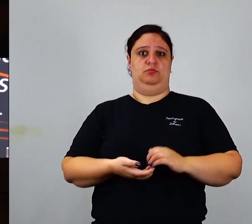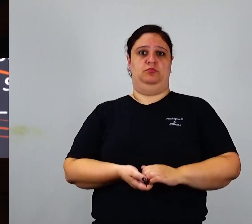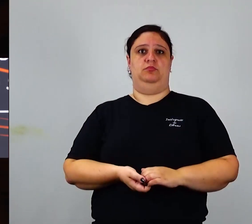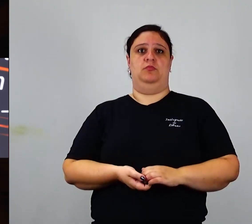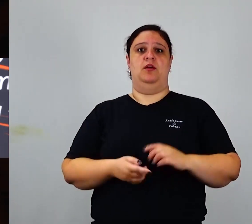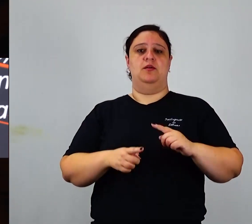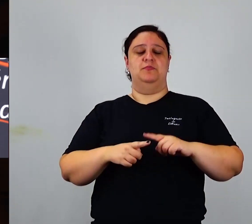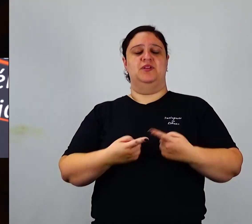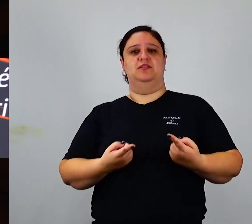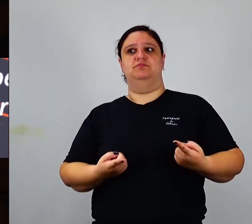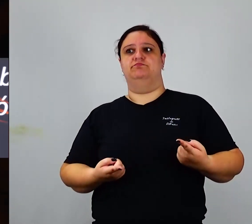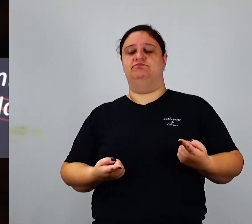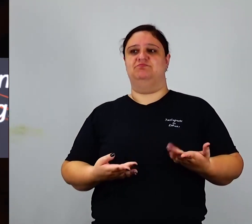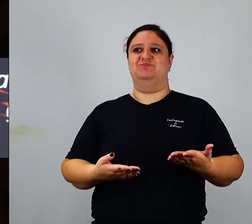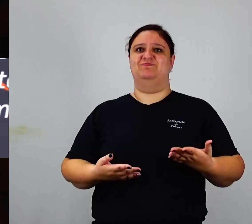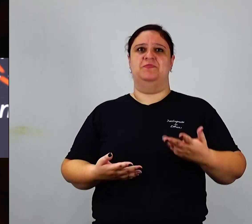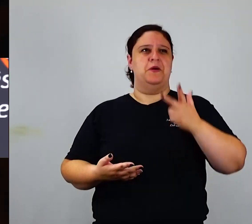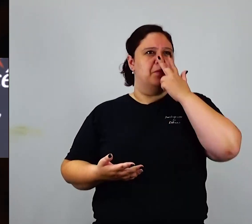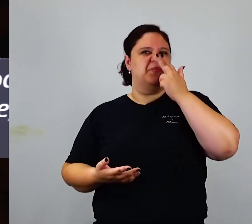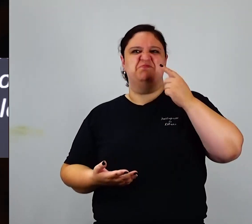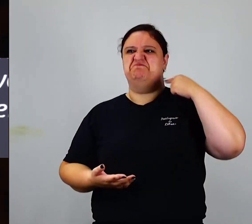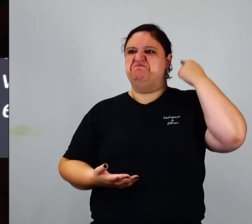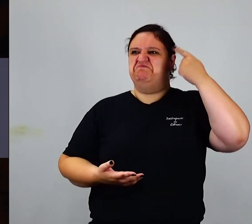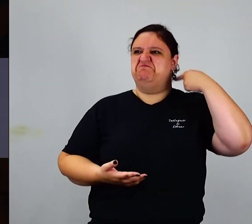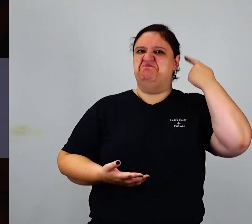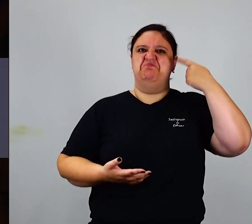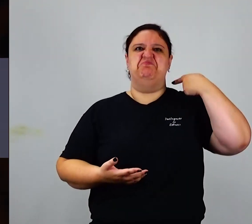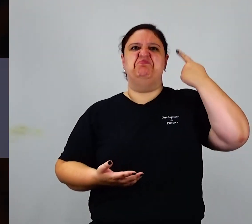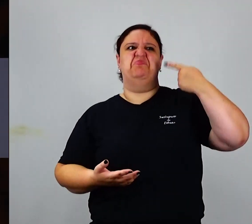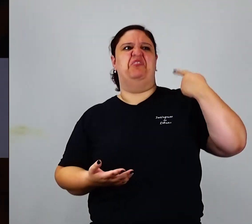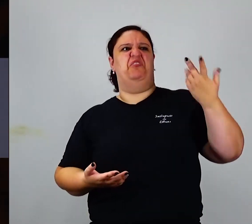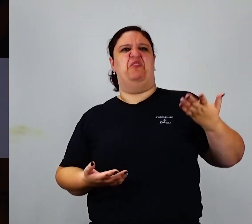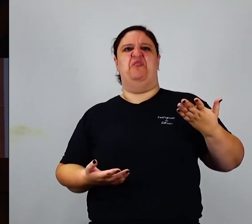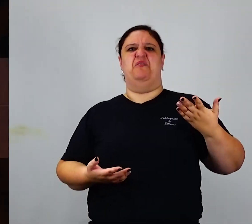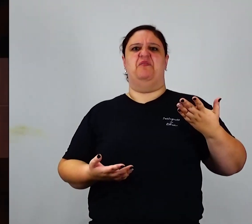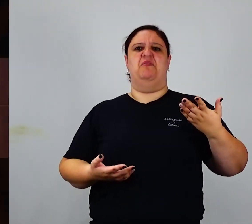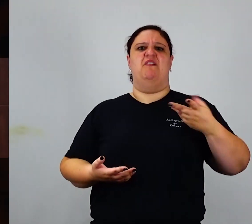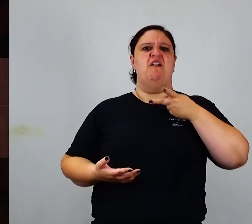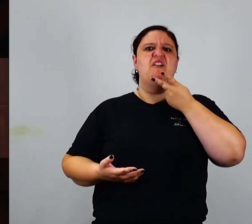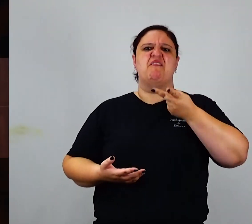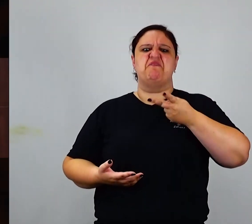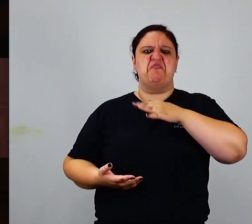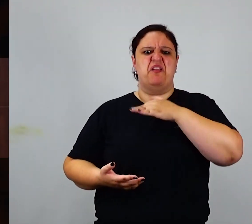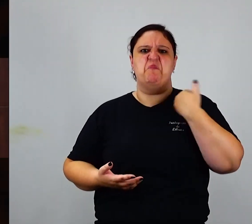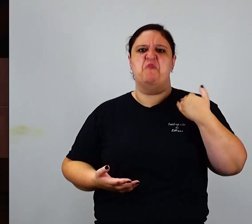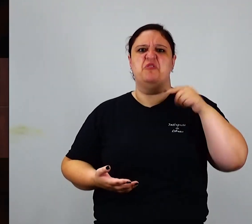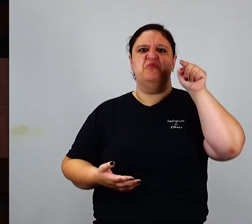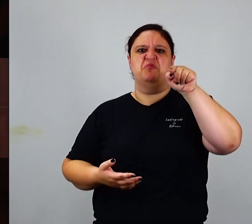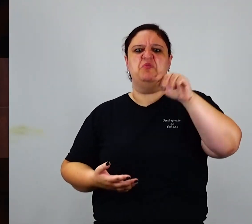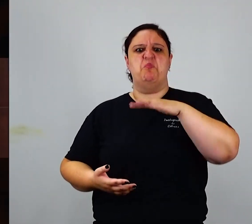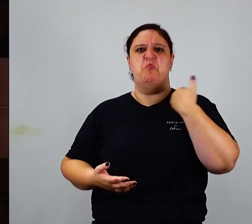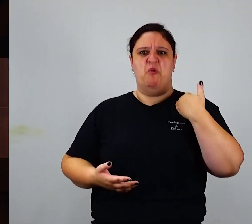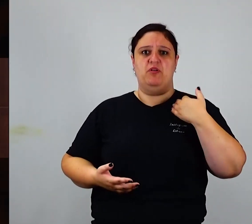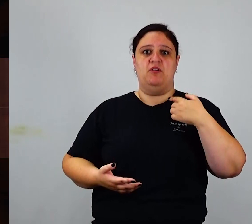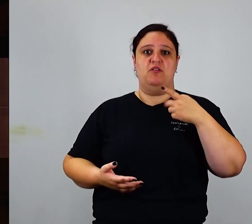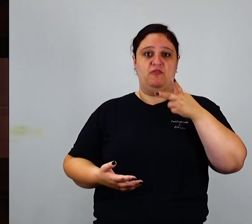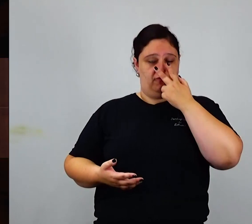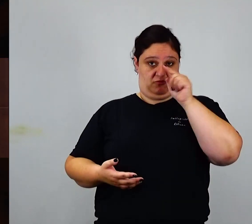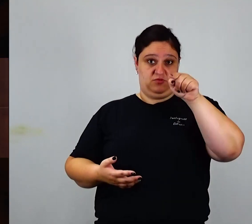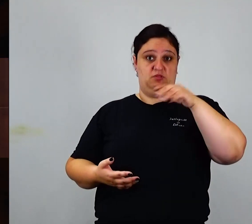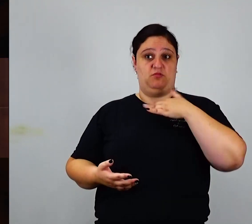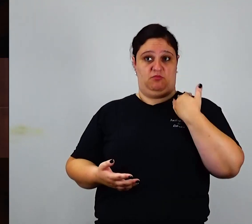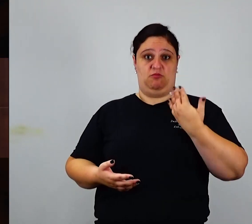Então, em certo sentido, parece que Paulo está falando com um bando de defuntos. Você se considera um defunto?